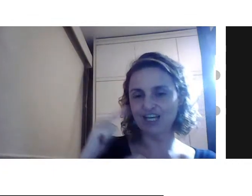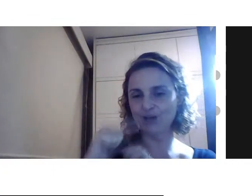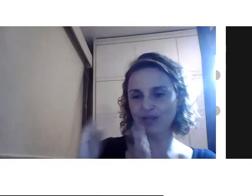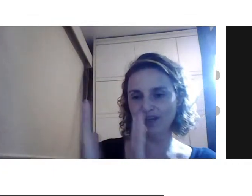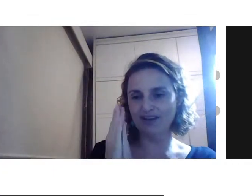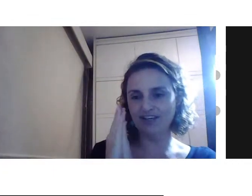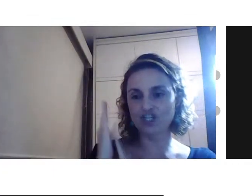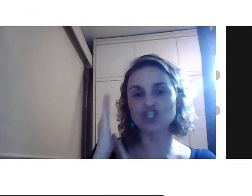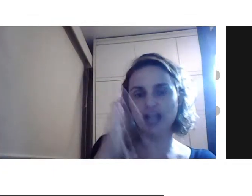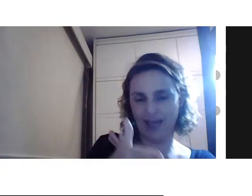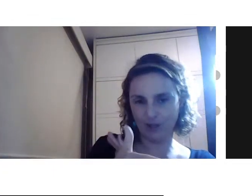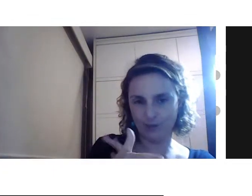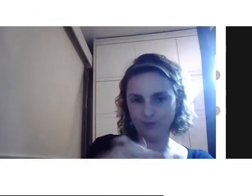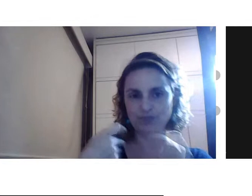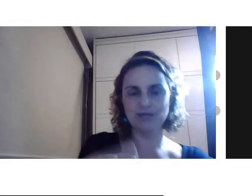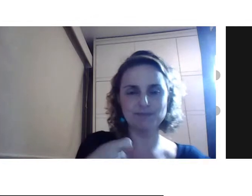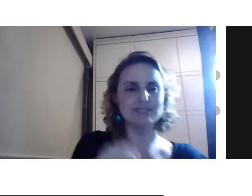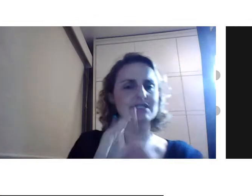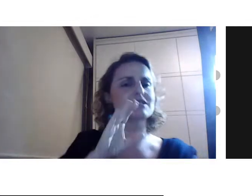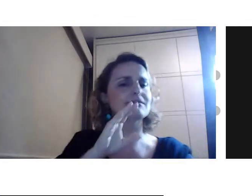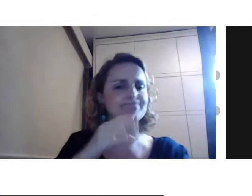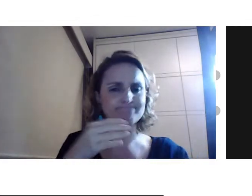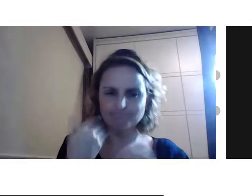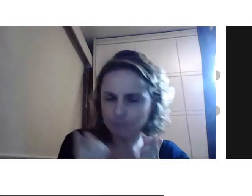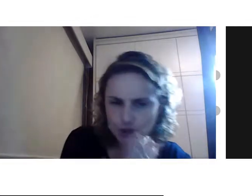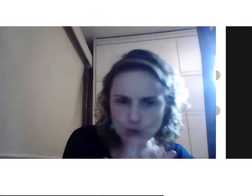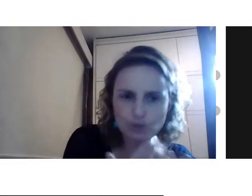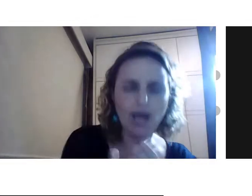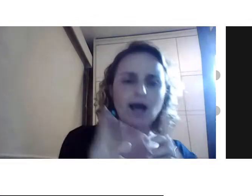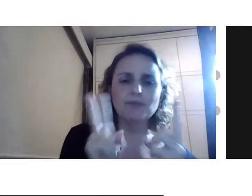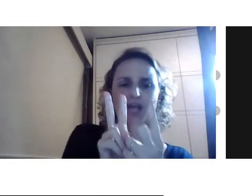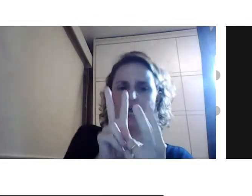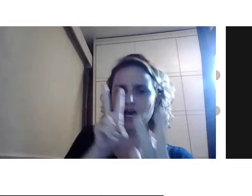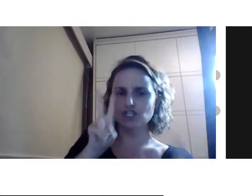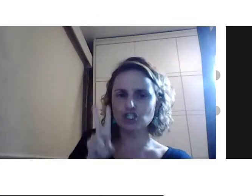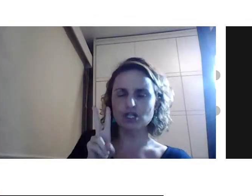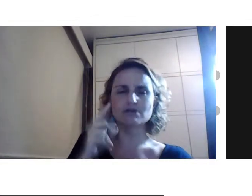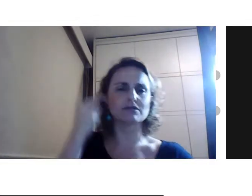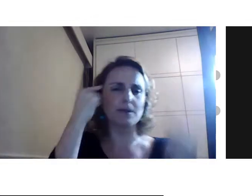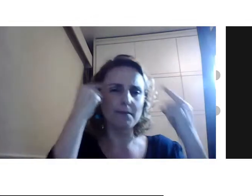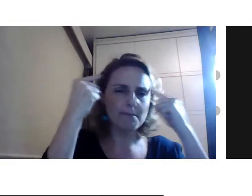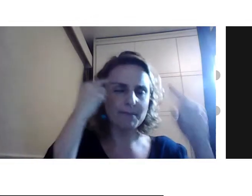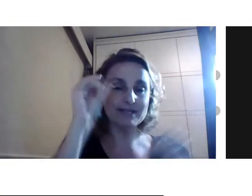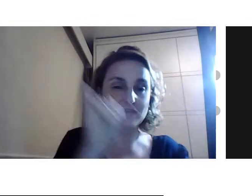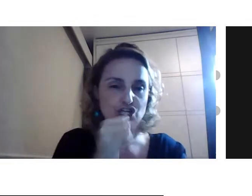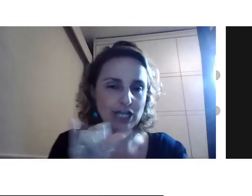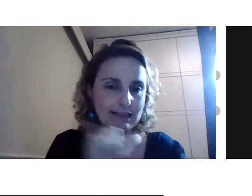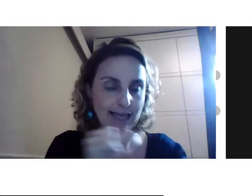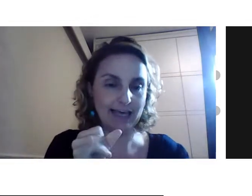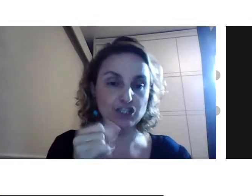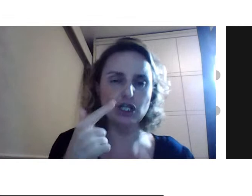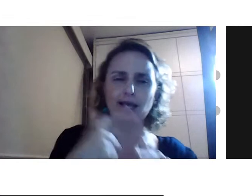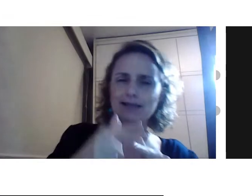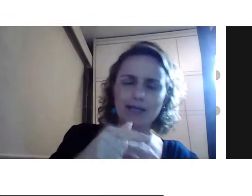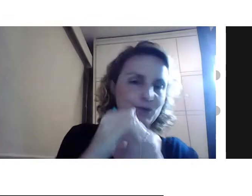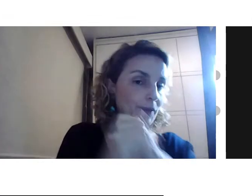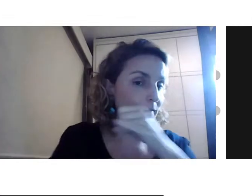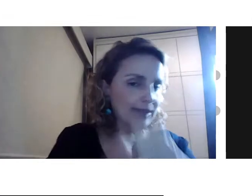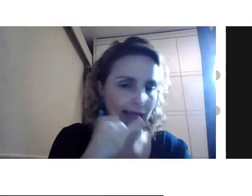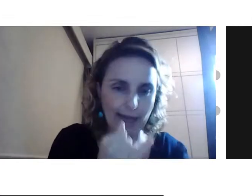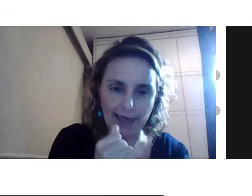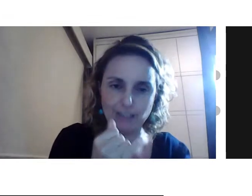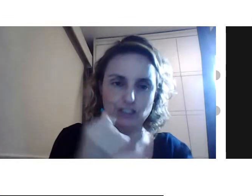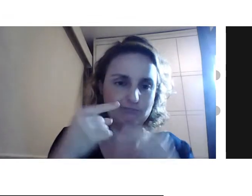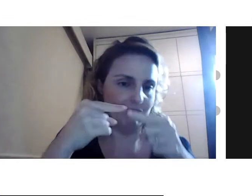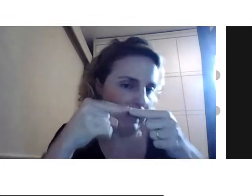usando a tecnologia é porque a gente não trabalha mas pessoalmente todos os dias ali então a gente teve que catar